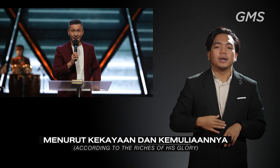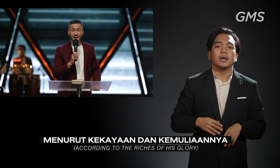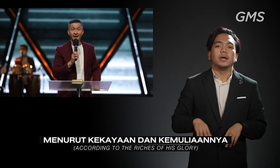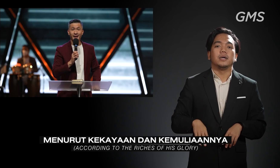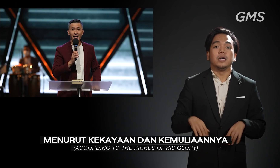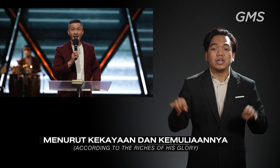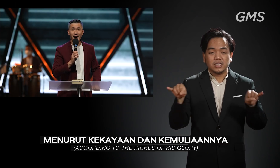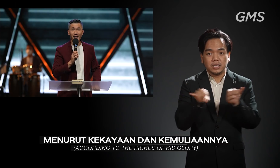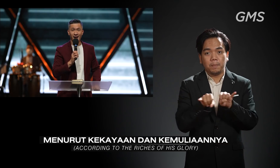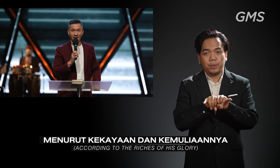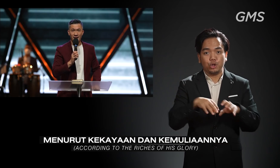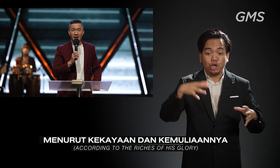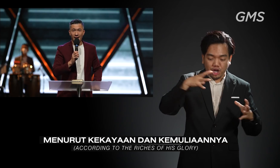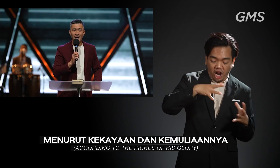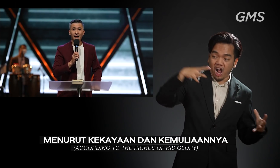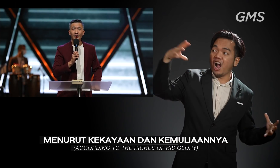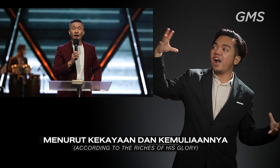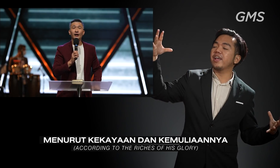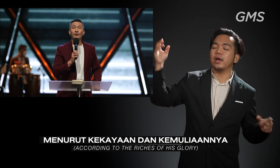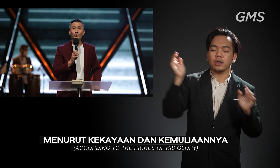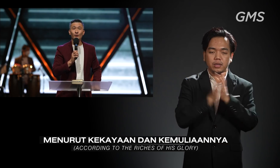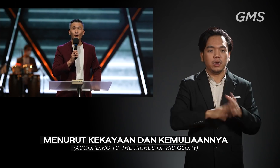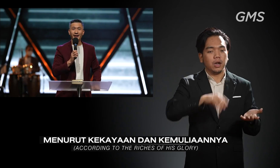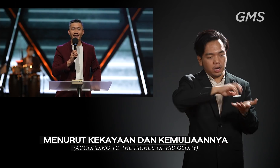menurut kekayaan dan